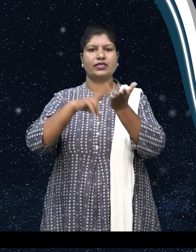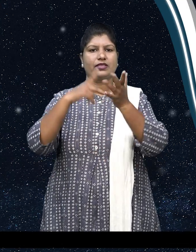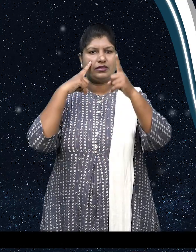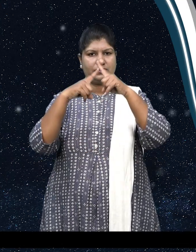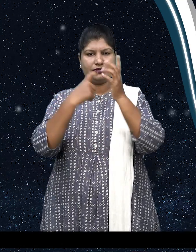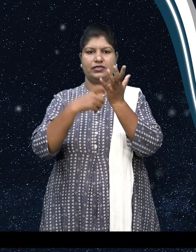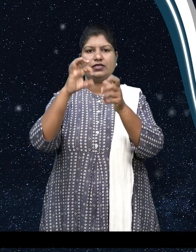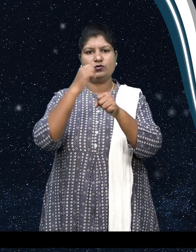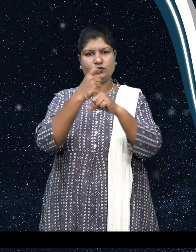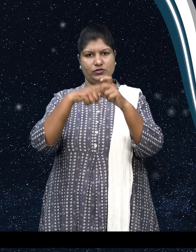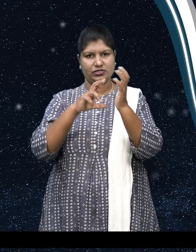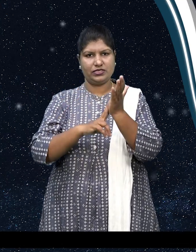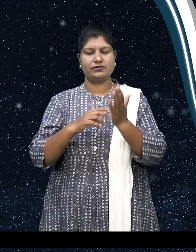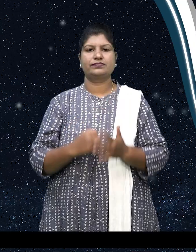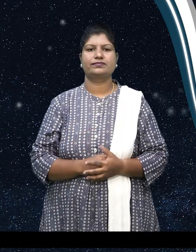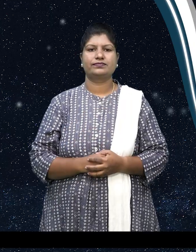नाइट्रोजन N2,